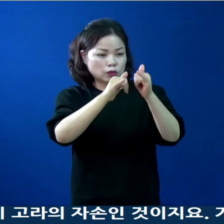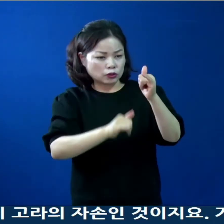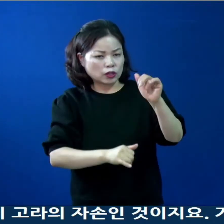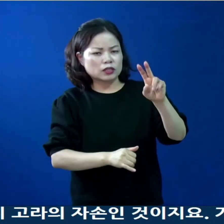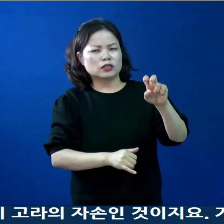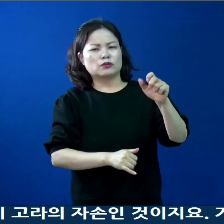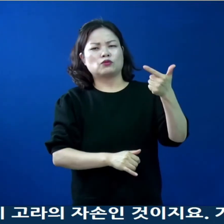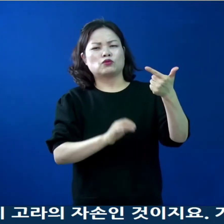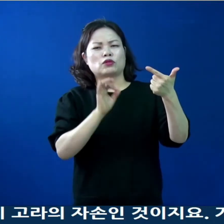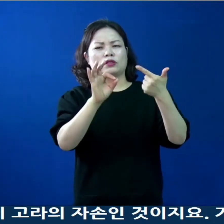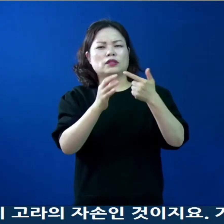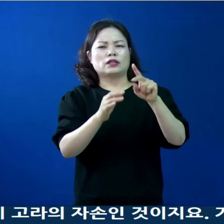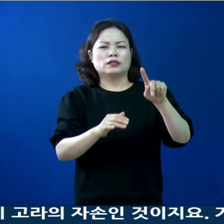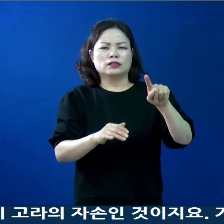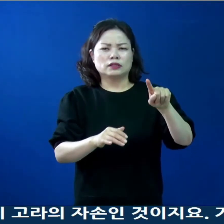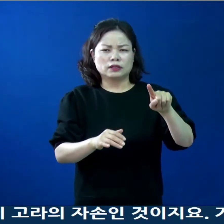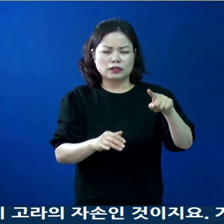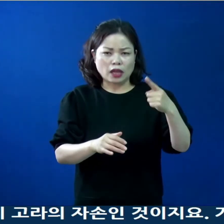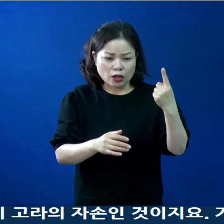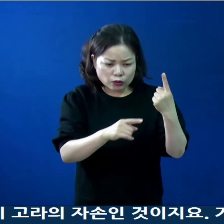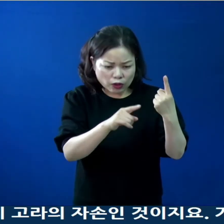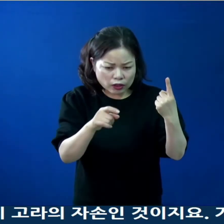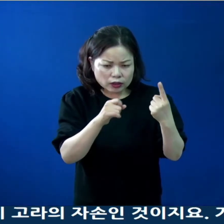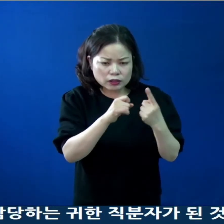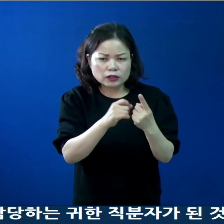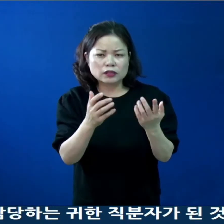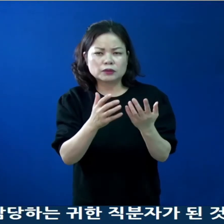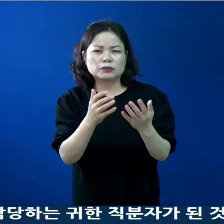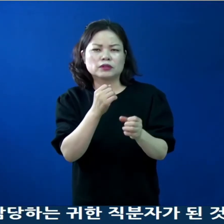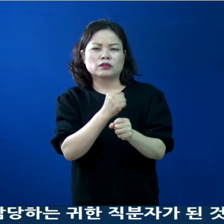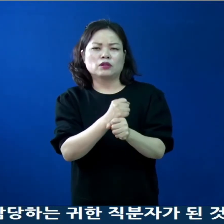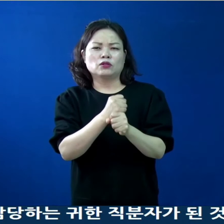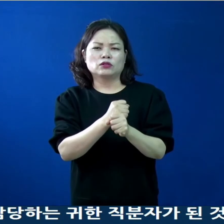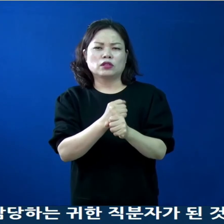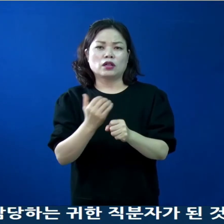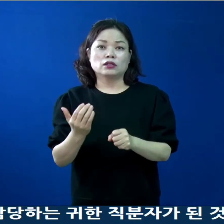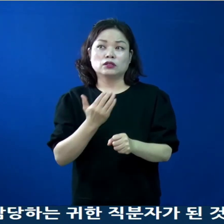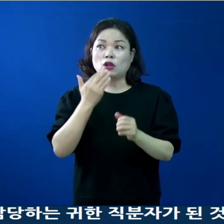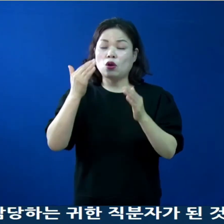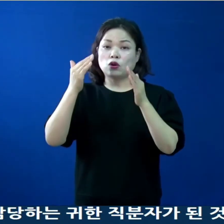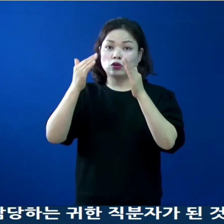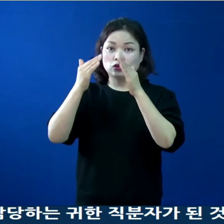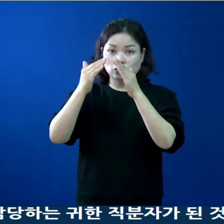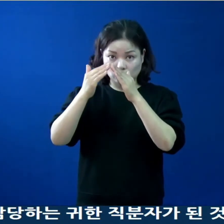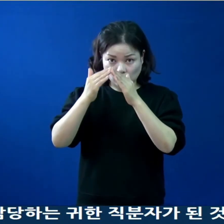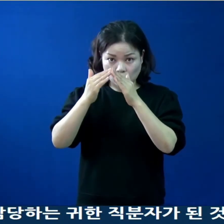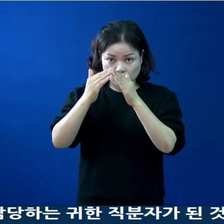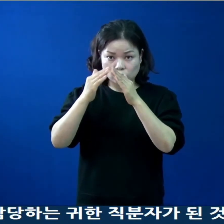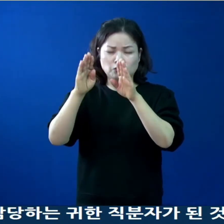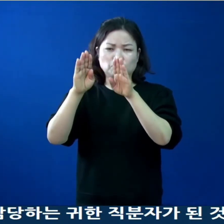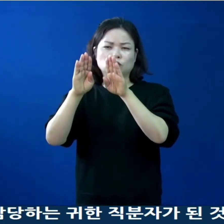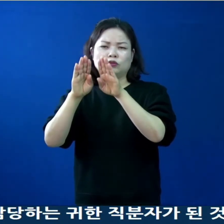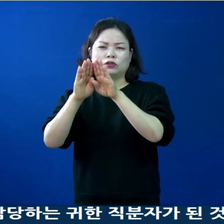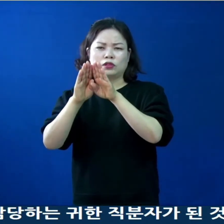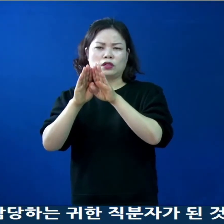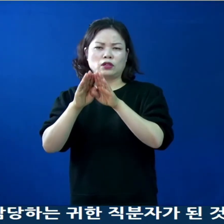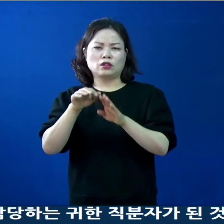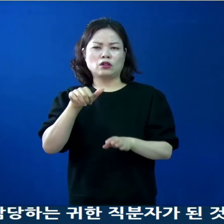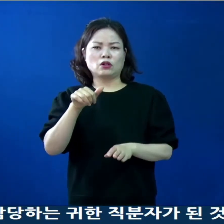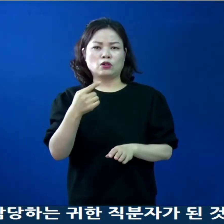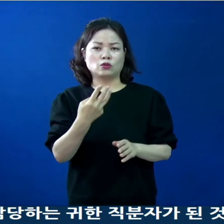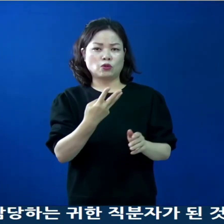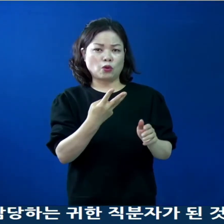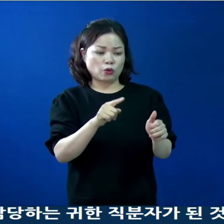보면 다윗과 사무엘이 레인들의 직임을 정하면서 성전 문지기를 세웠는데 고라